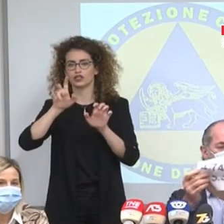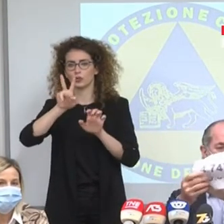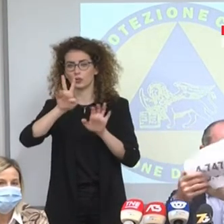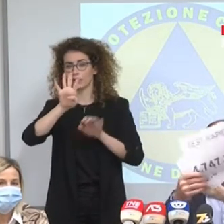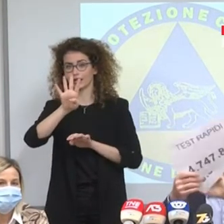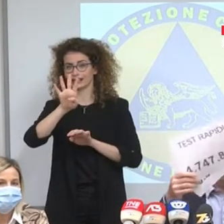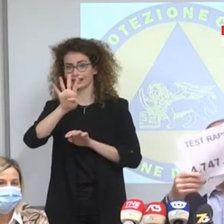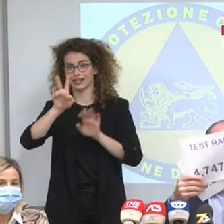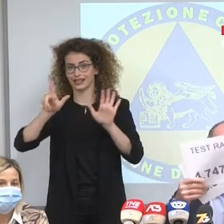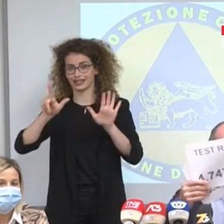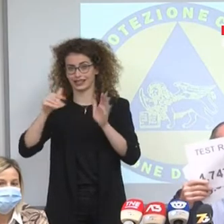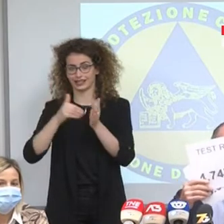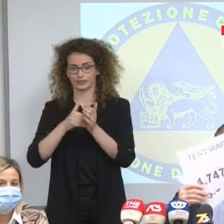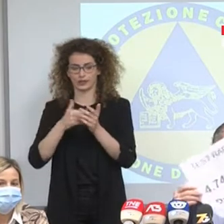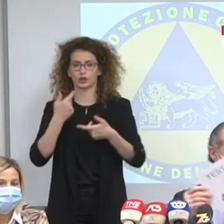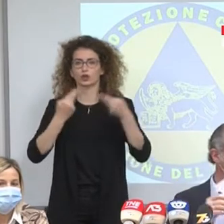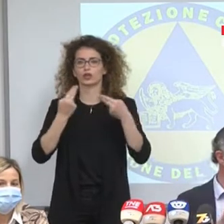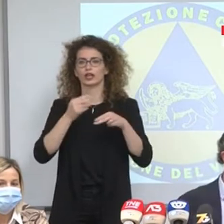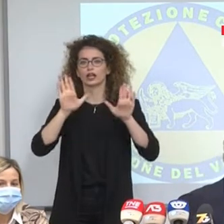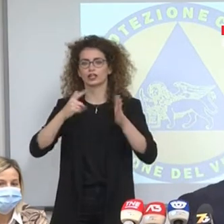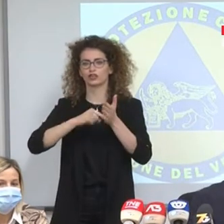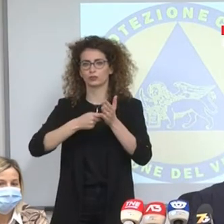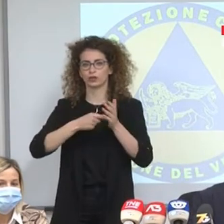4.747.000. Totale sono